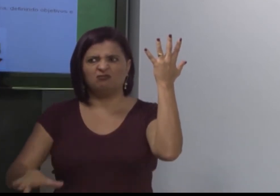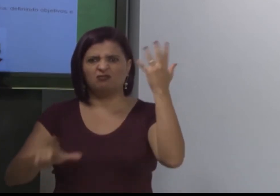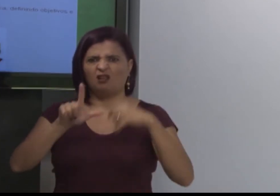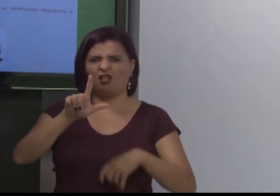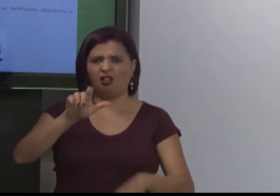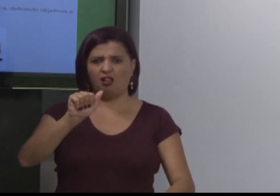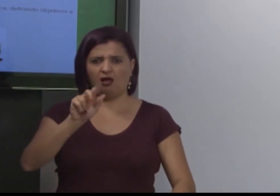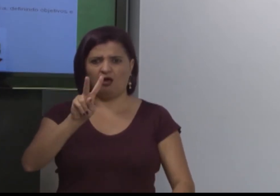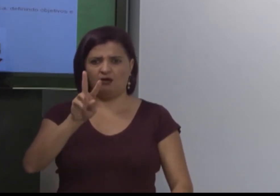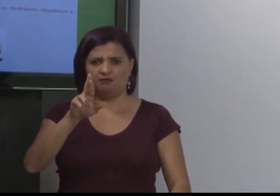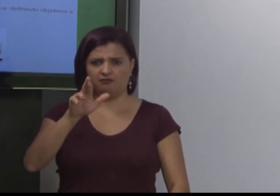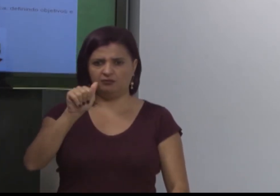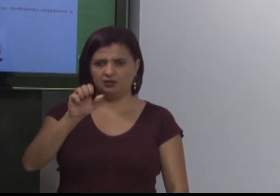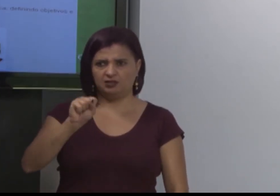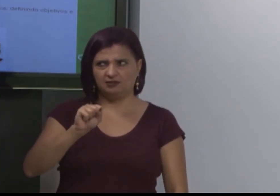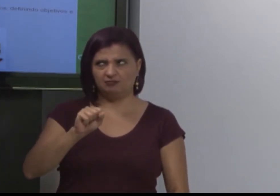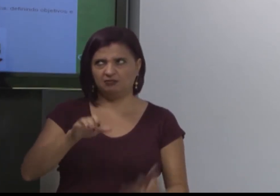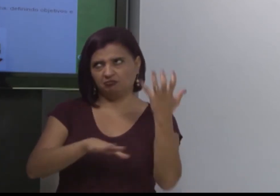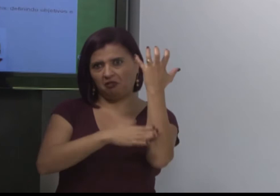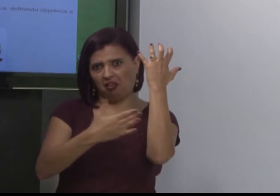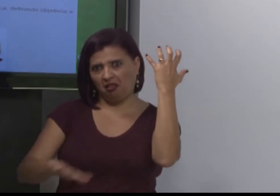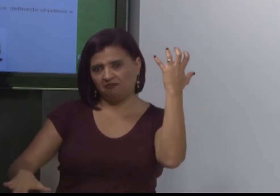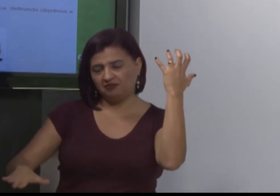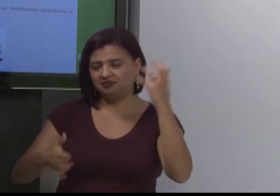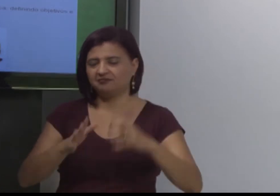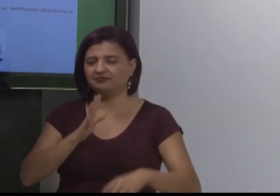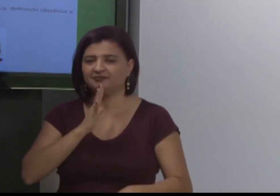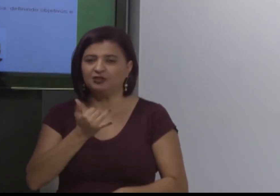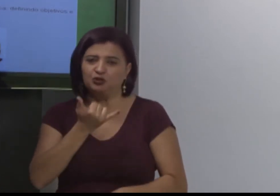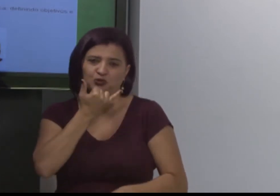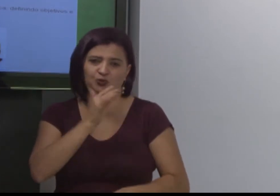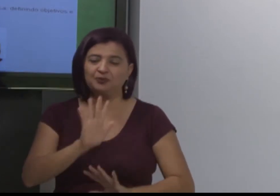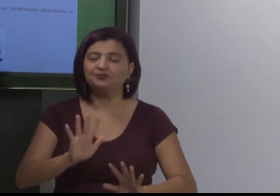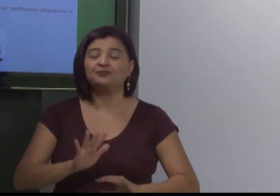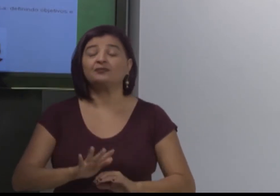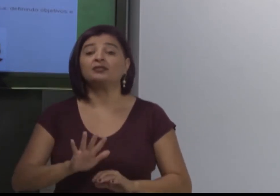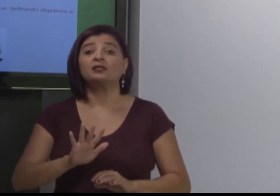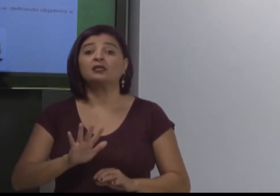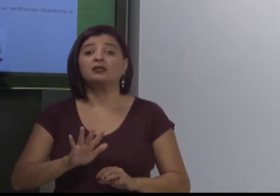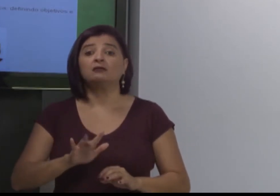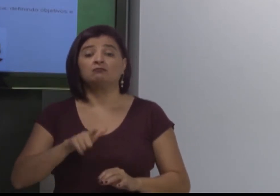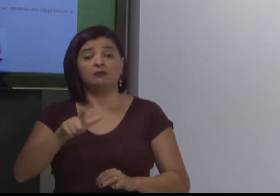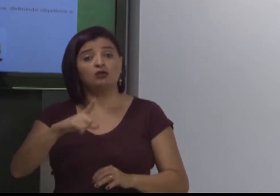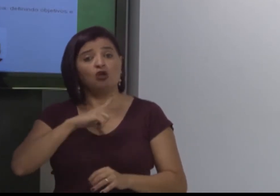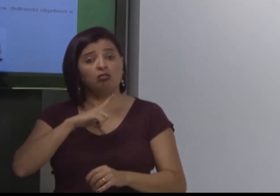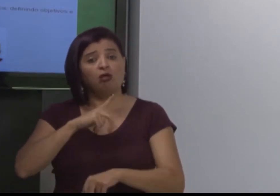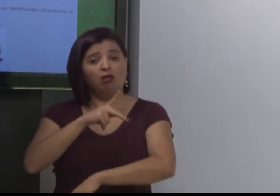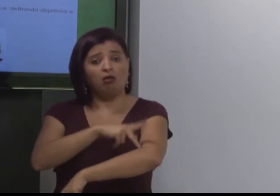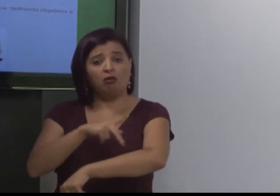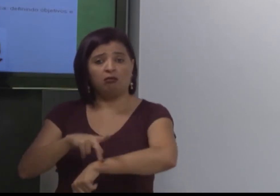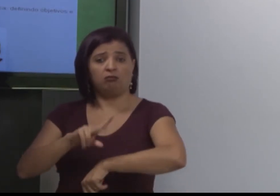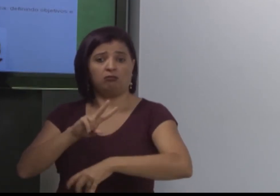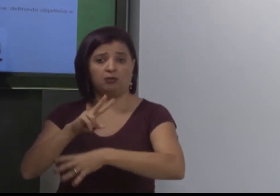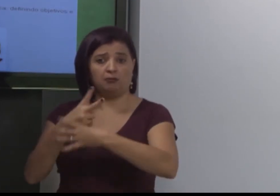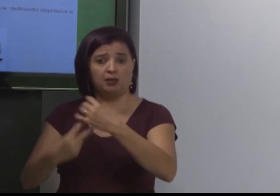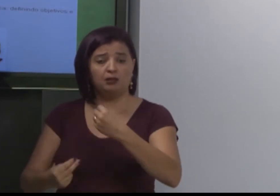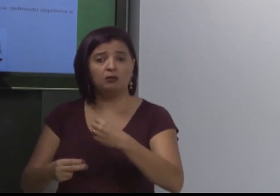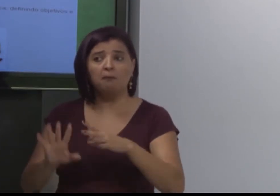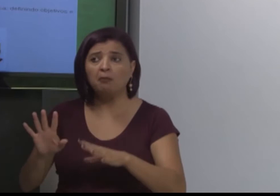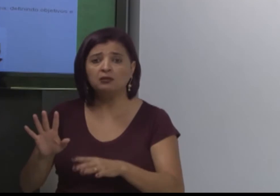sinal. Lavras. Isso, esse sinal. Desculpa. Então tem a pedagogia